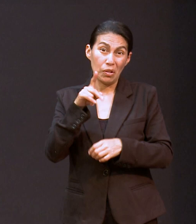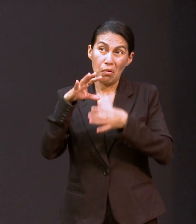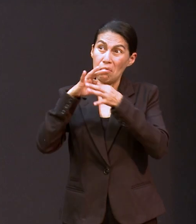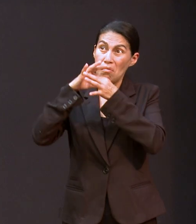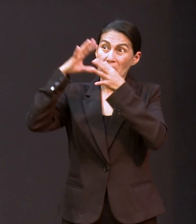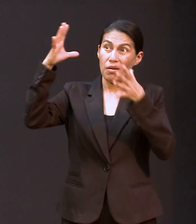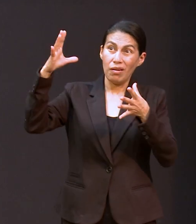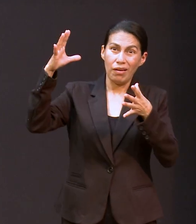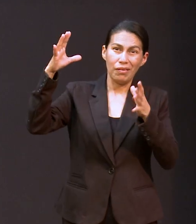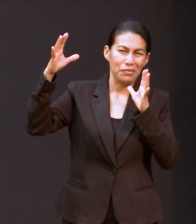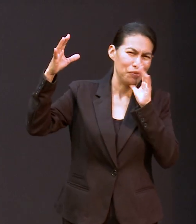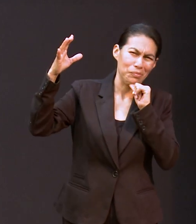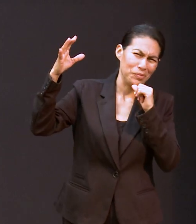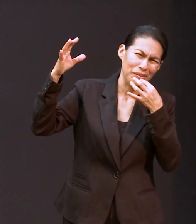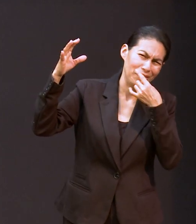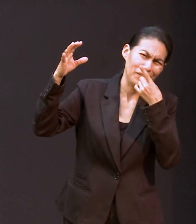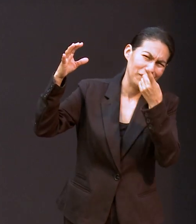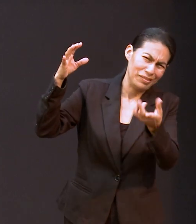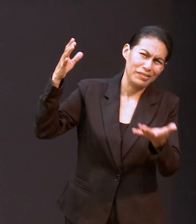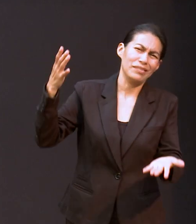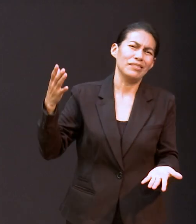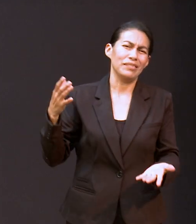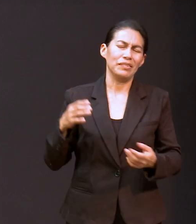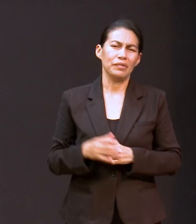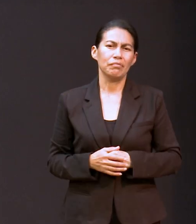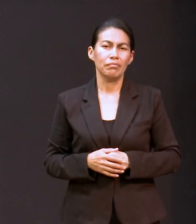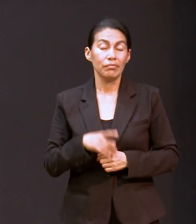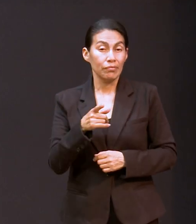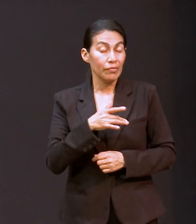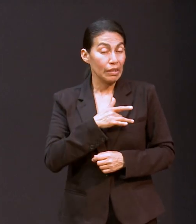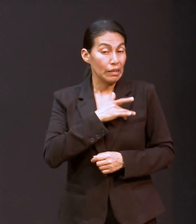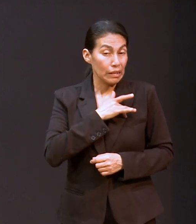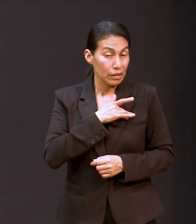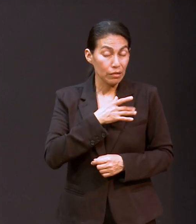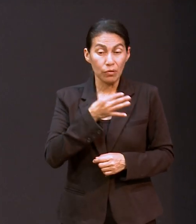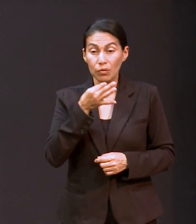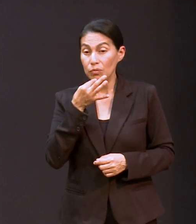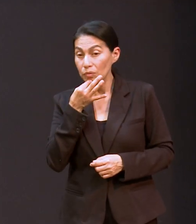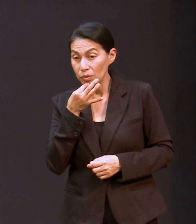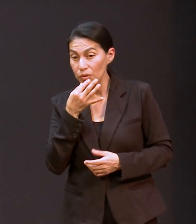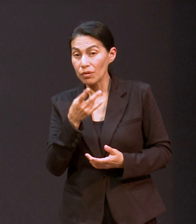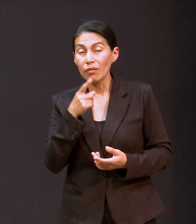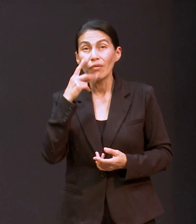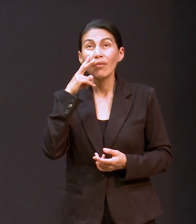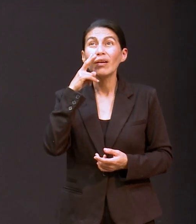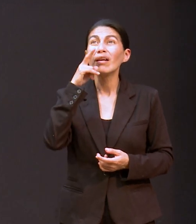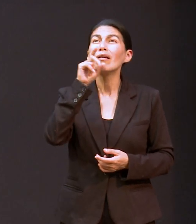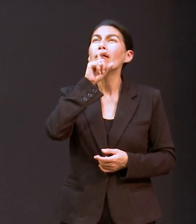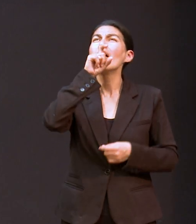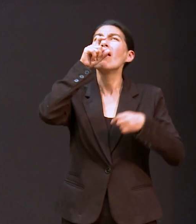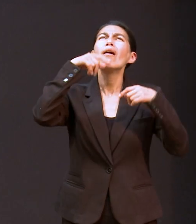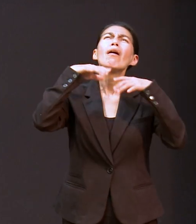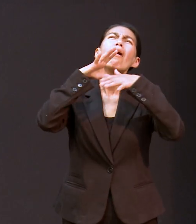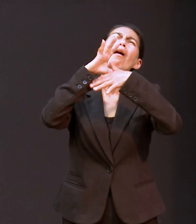en comunicación con él Y dios tú lo puedes ver en todo en cada momento que tú vas tú ves un águila